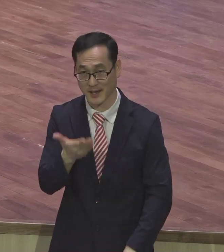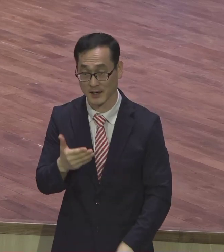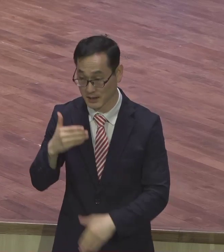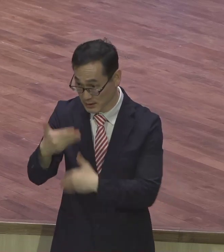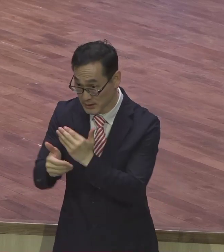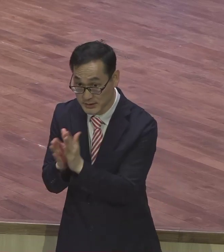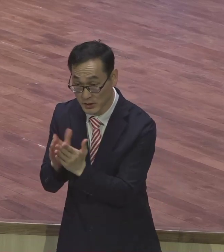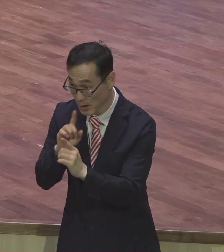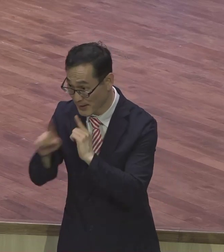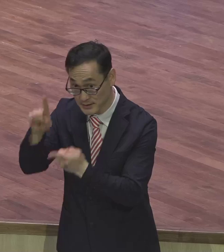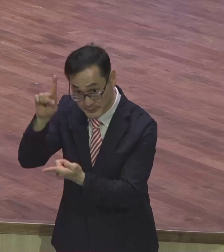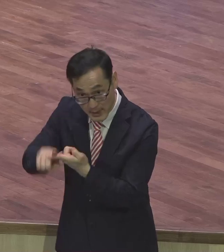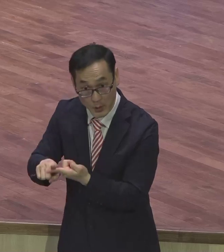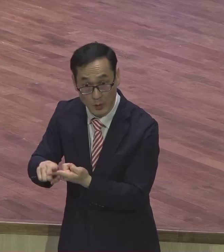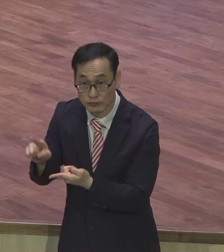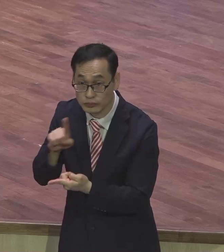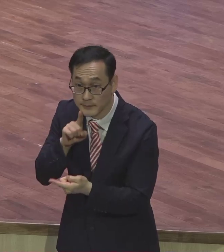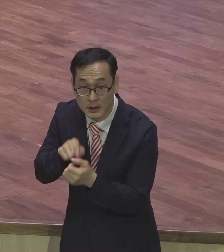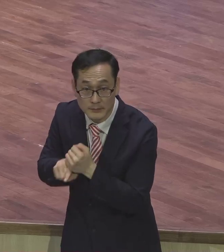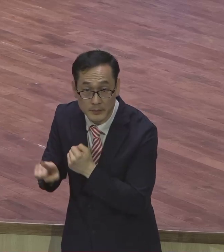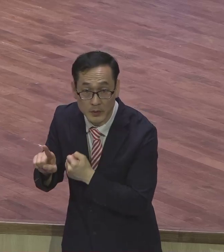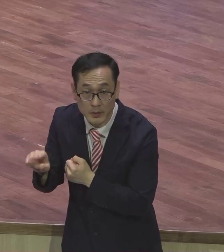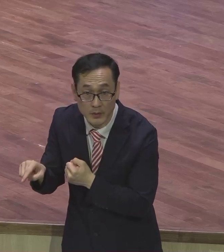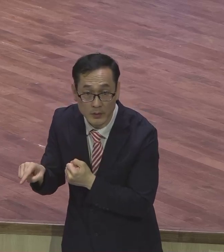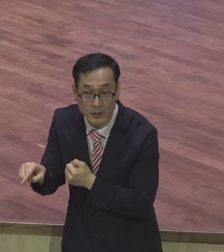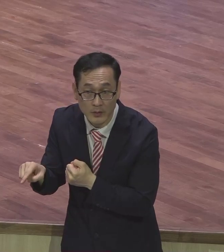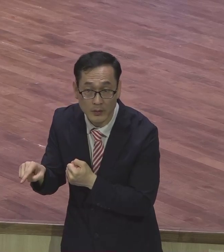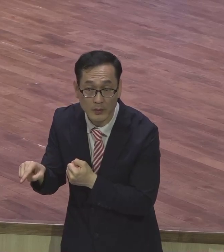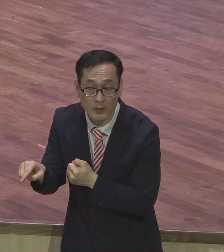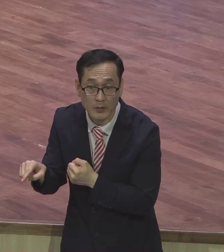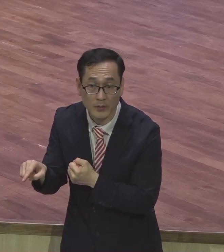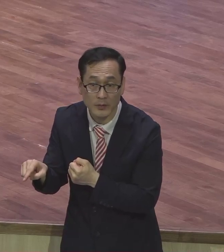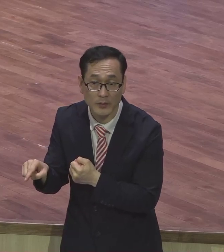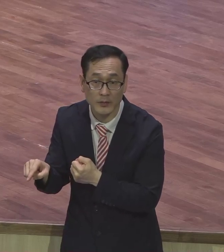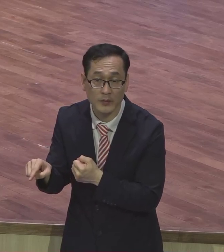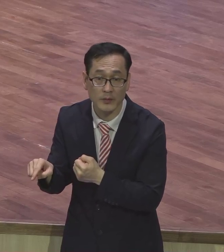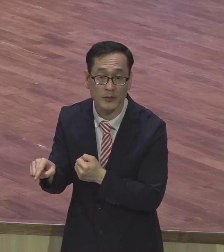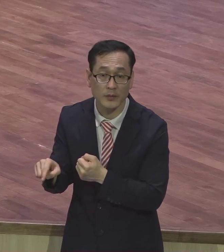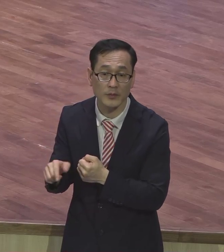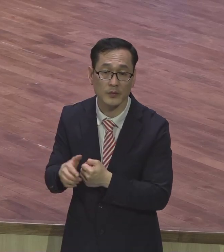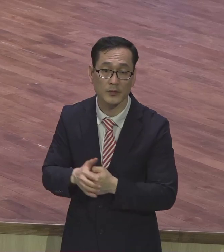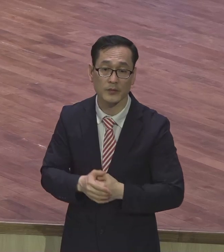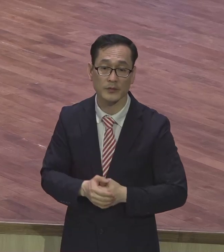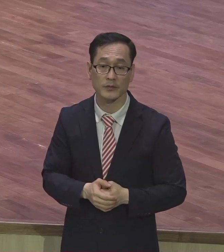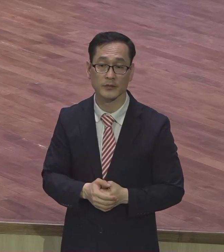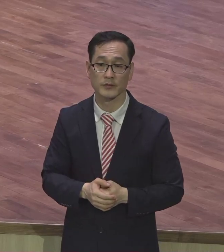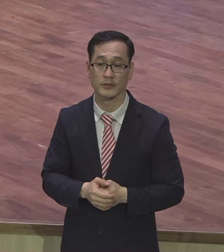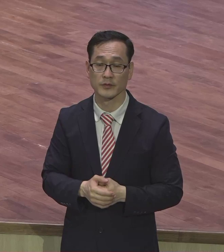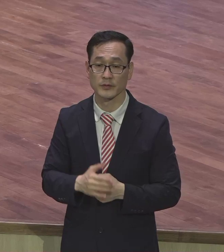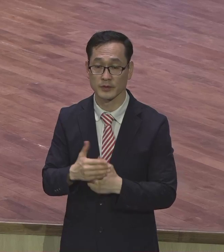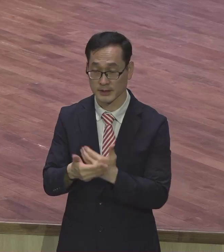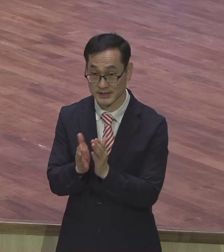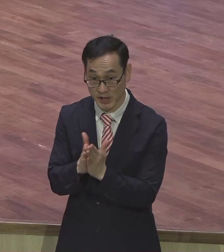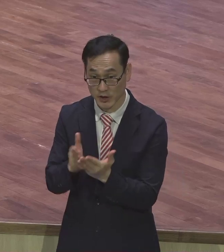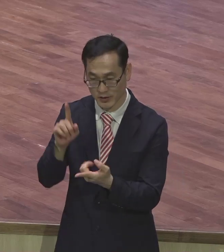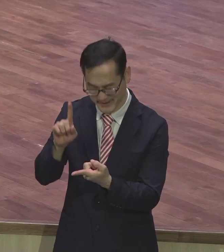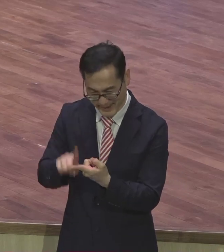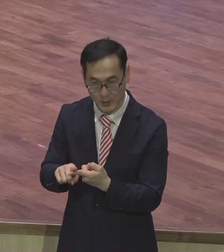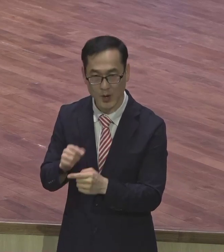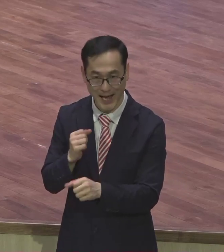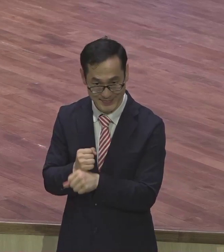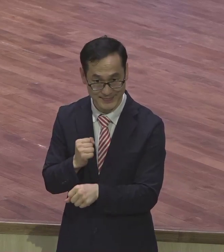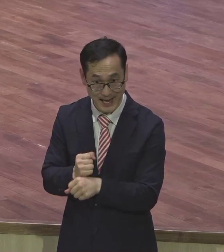그게 뭡니까 그게 무슨 말합니까 여러분 제가 확실하게 말씀드릴게요 성경대로 한다는 것은